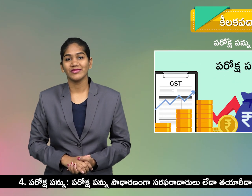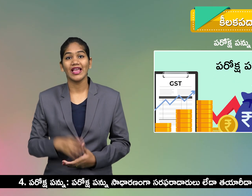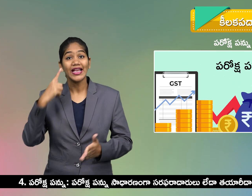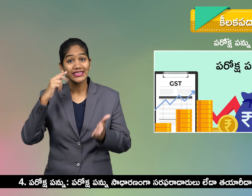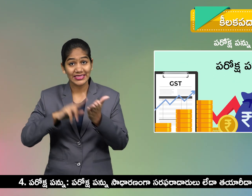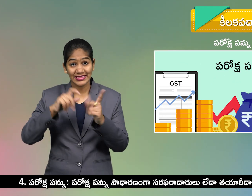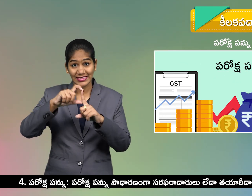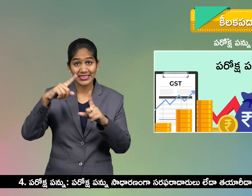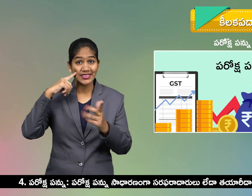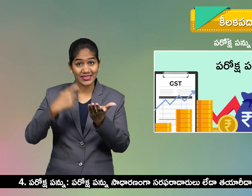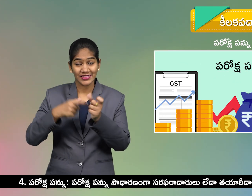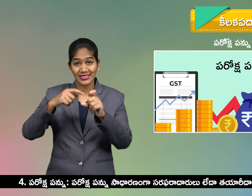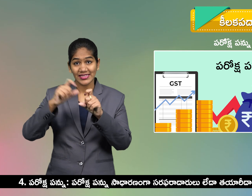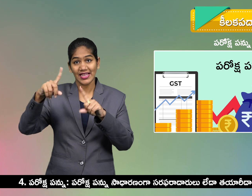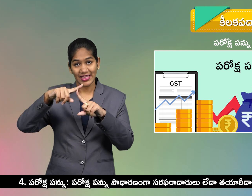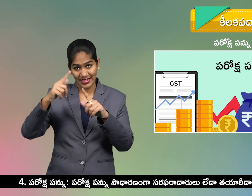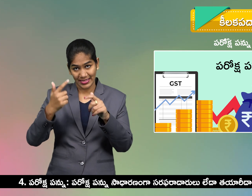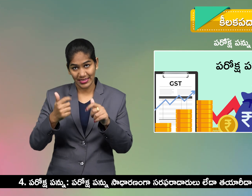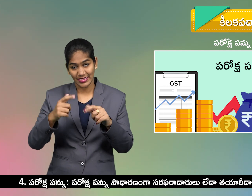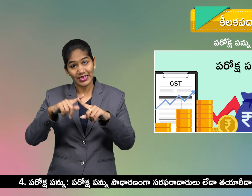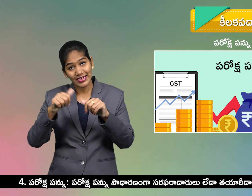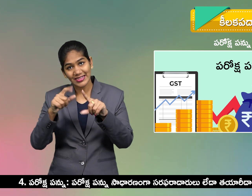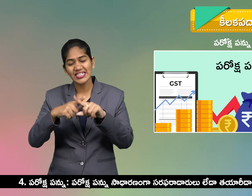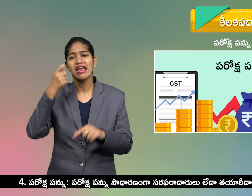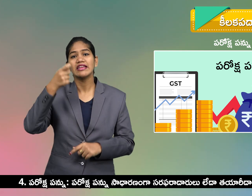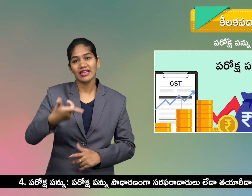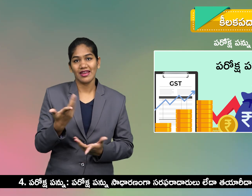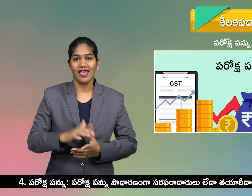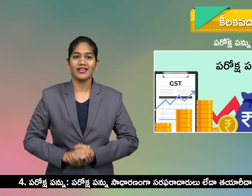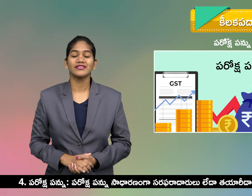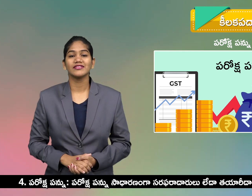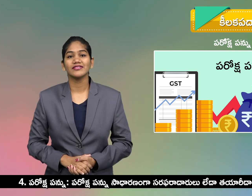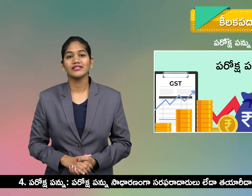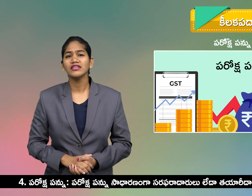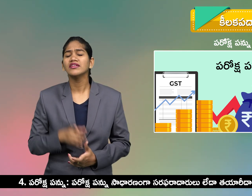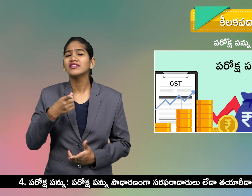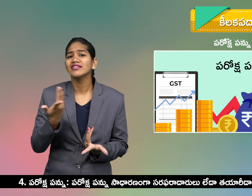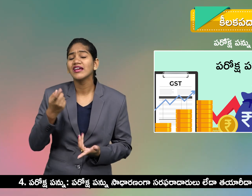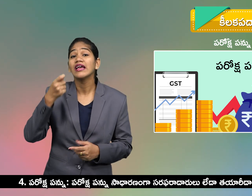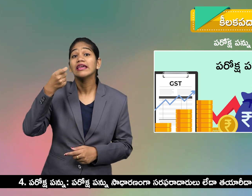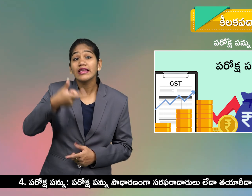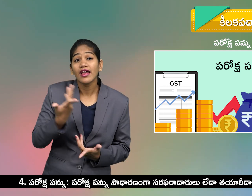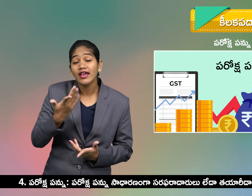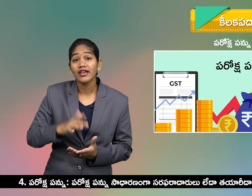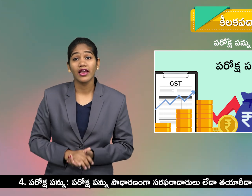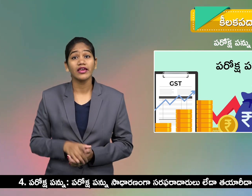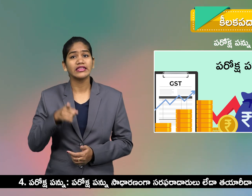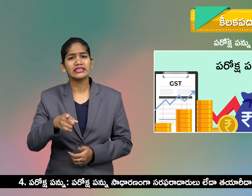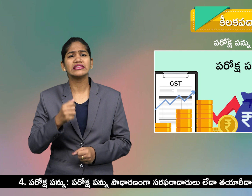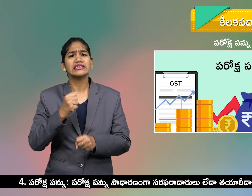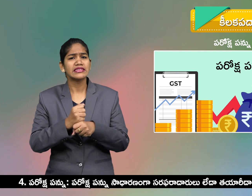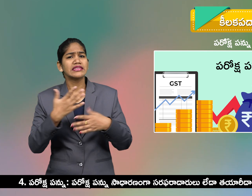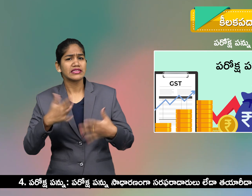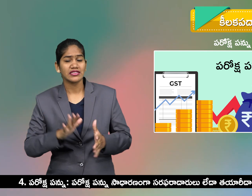4. పరోక్ష పన్ను. పరోక్ష పన్ను సాధారణంగా సరఫరాదారులు లేదా తయారీదారులపై